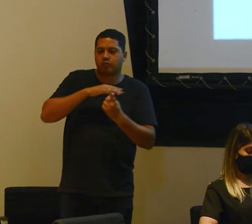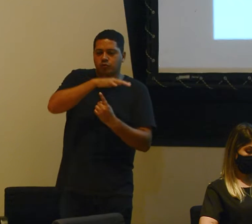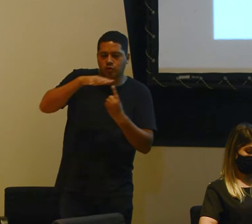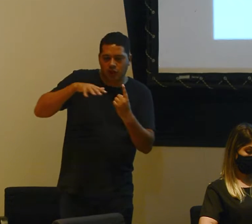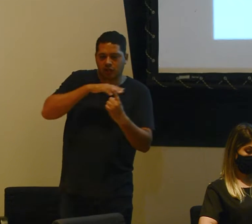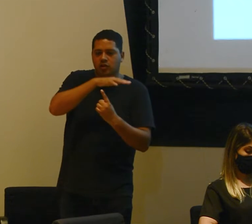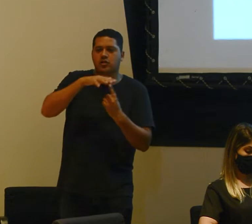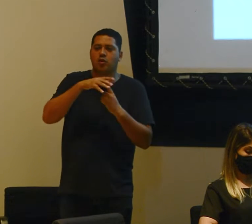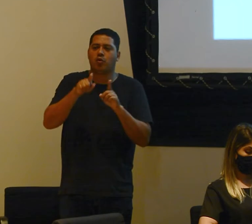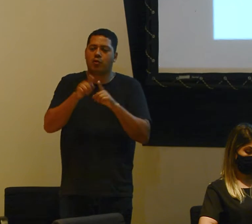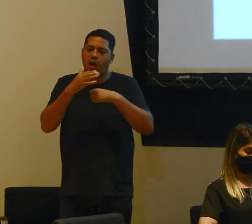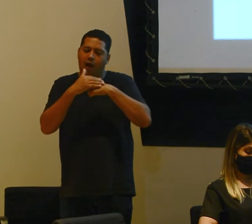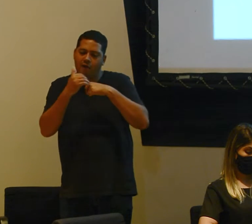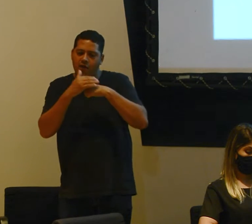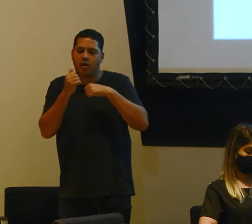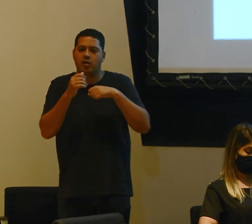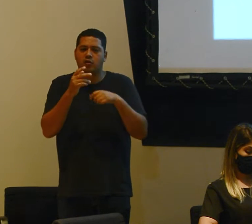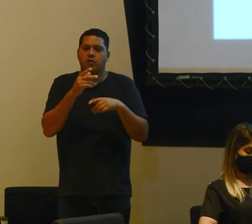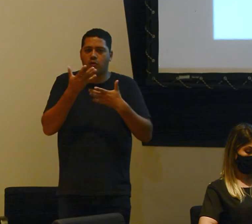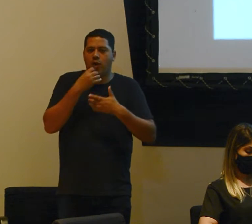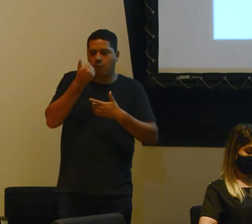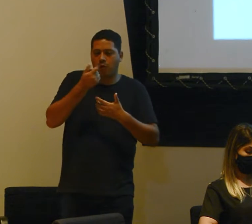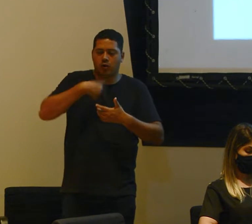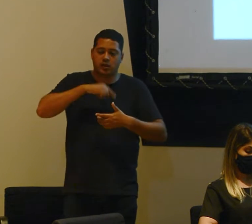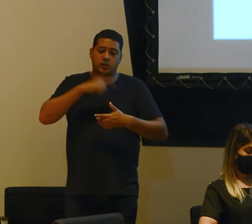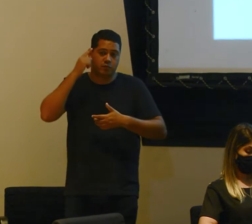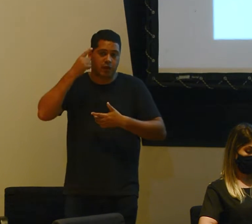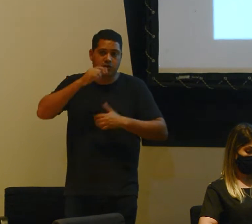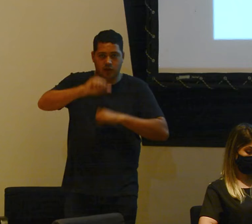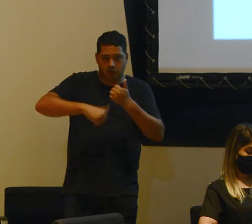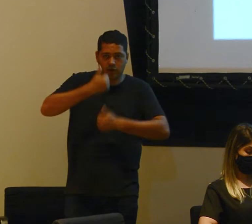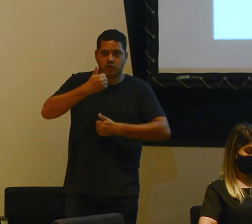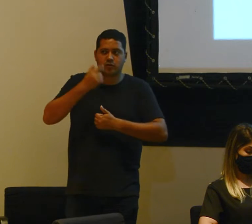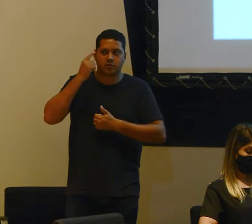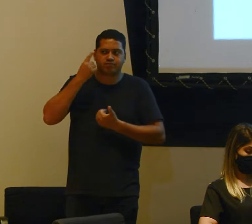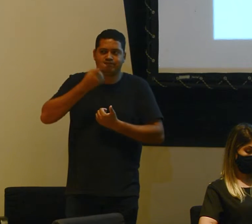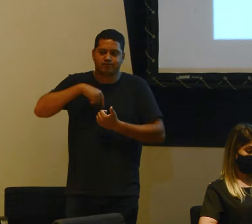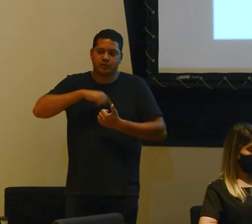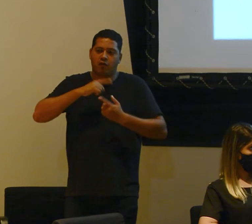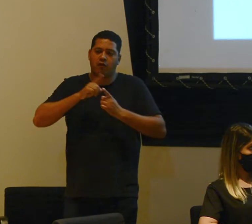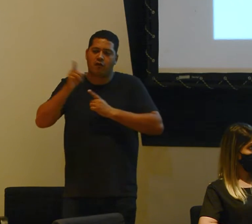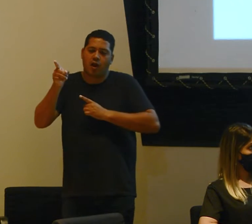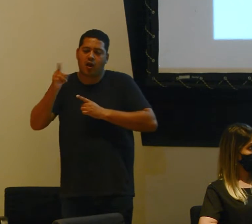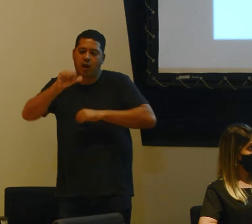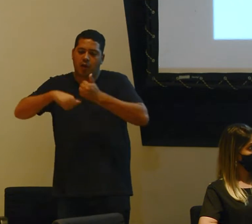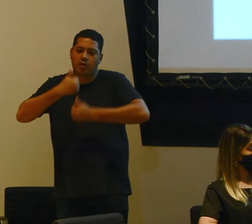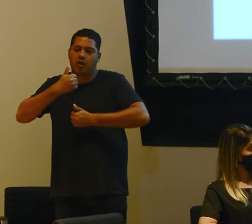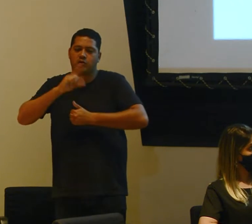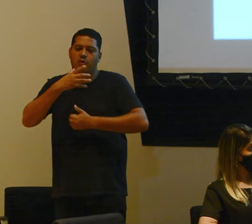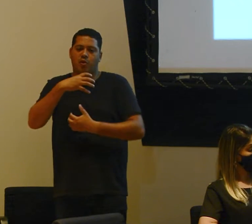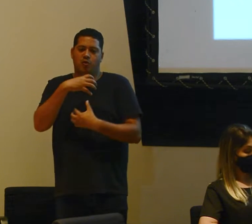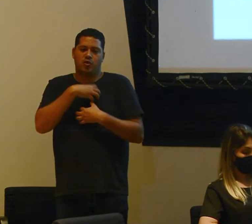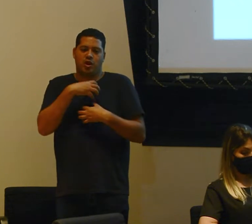afeto. E isso é muito positivo quando a gente pensa em reabilitação. Imagina você ir para uma reabilitação e você não se sentir